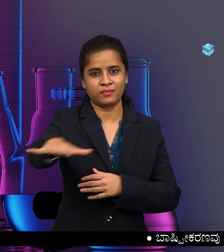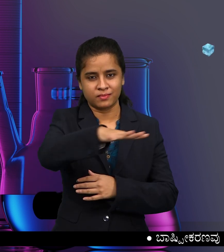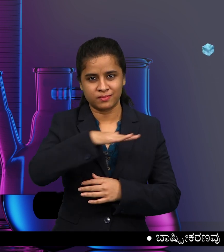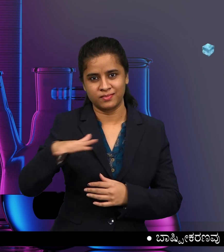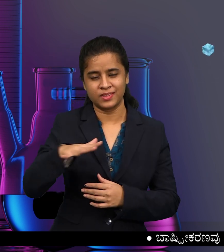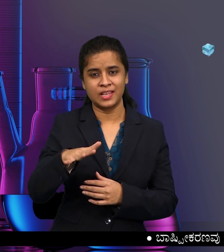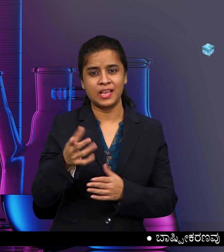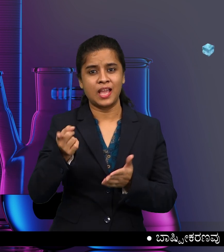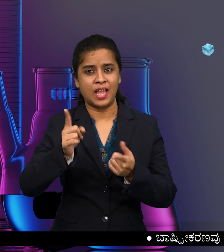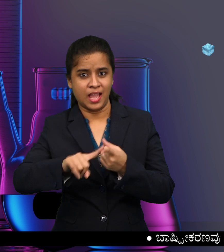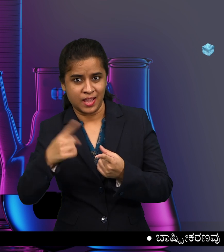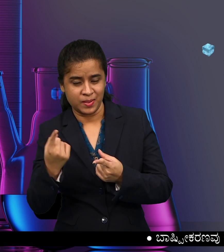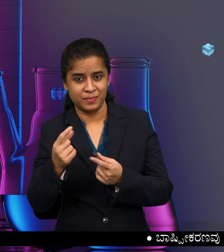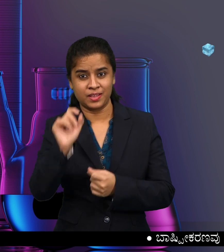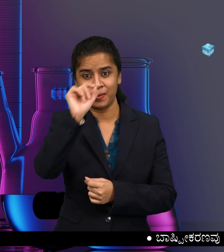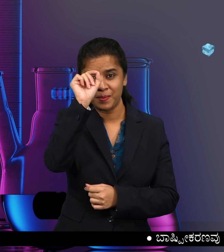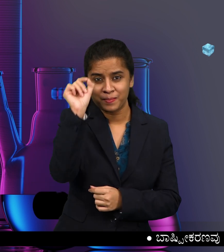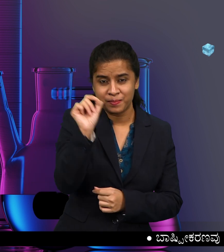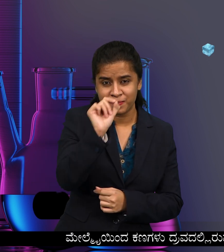ಬಾಷ್ಪೀಕರಣವು ಮೇಲ್ಮೈ ವಿದ್ಯಮಾನವಾಗಿದೆ.